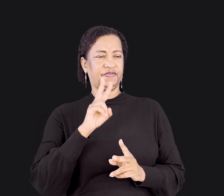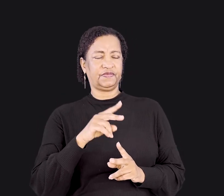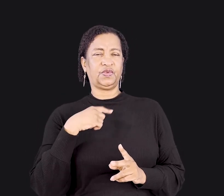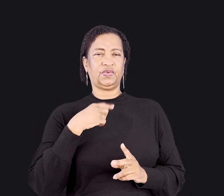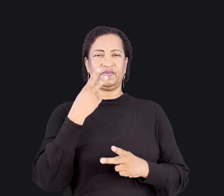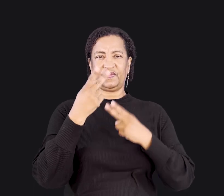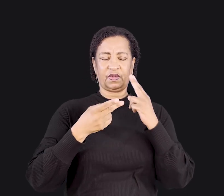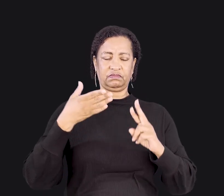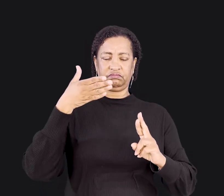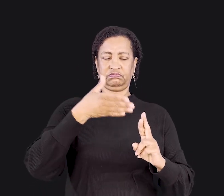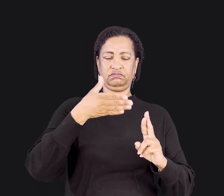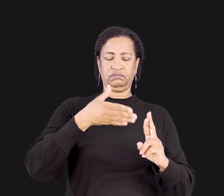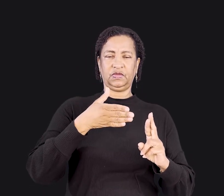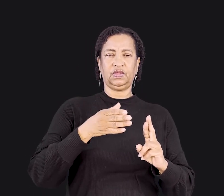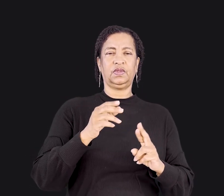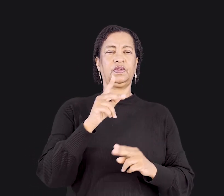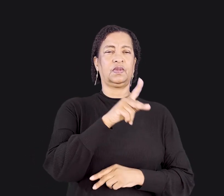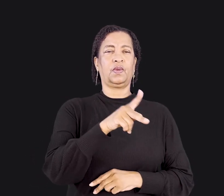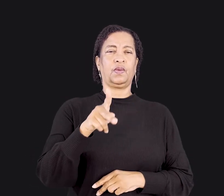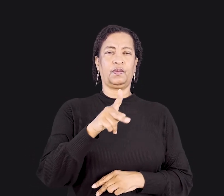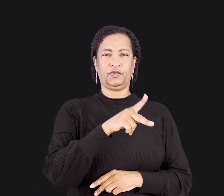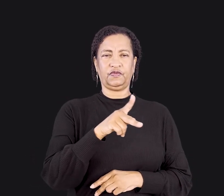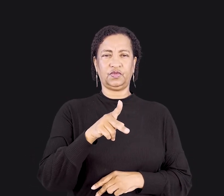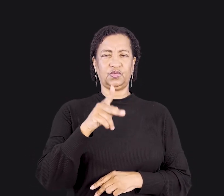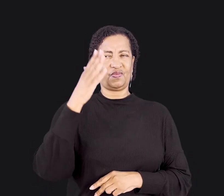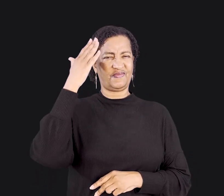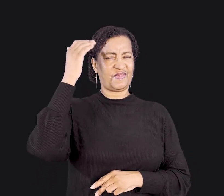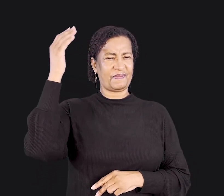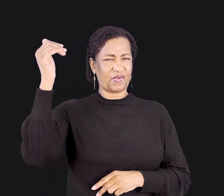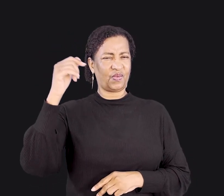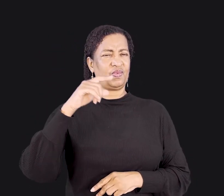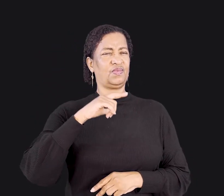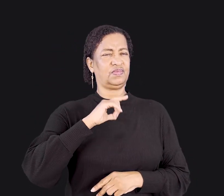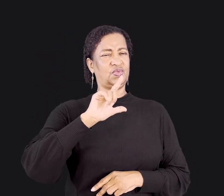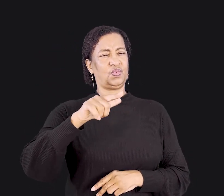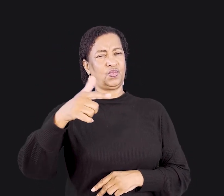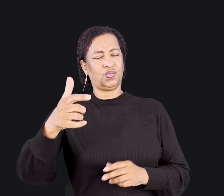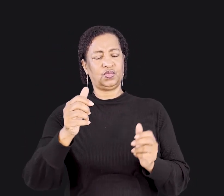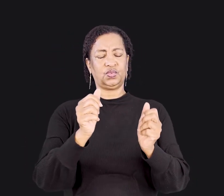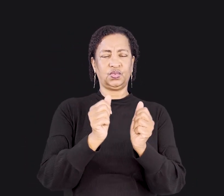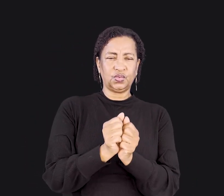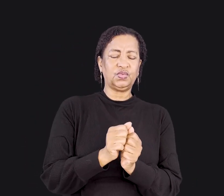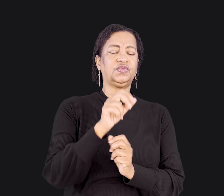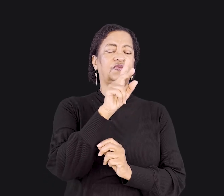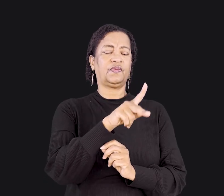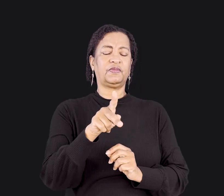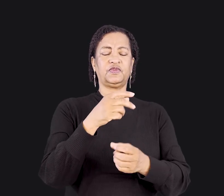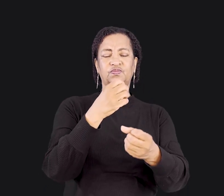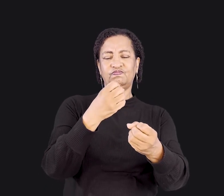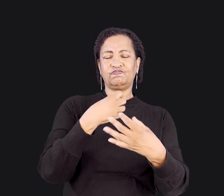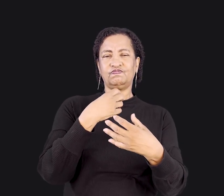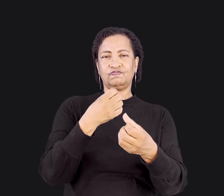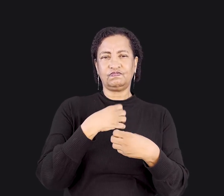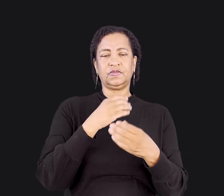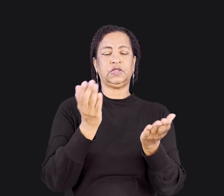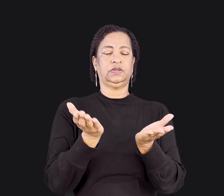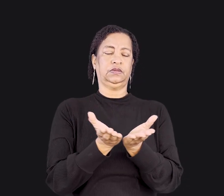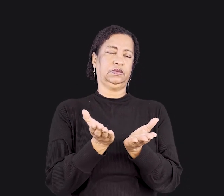fazer referência ao professor J. Vernon McGee? Junto com tantos outros, ele foi um dos professores que me ensinaram as